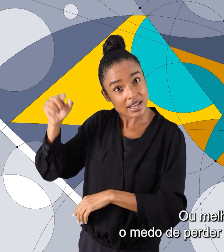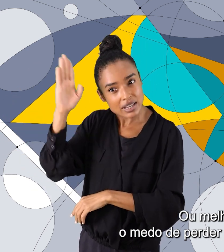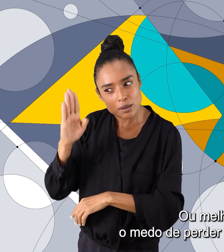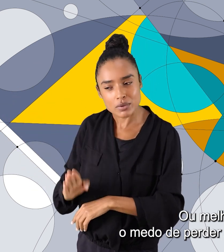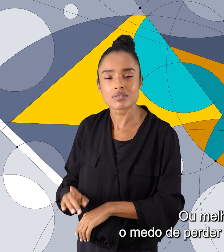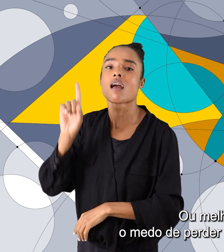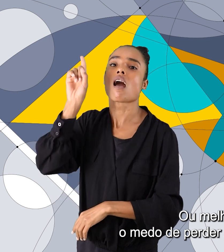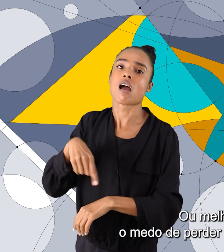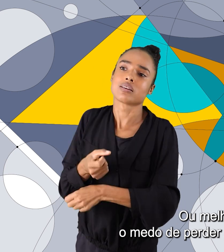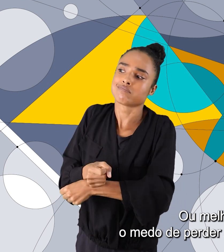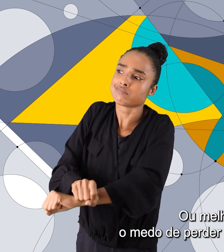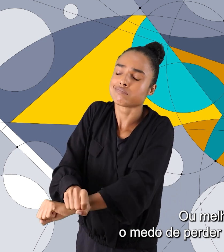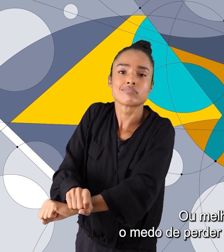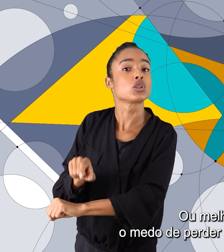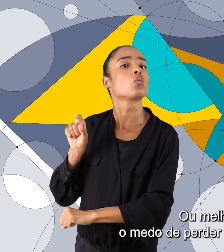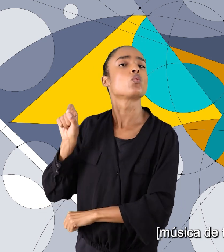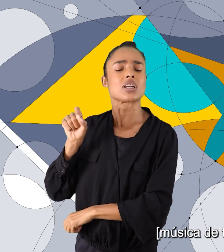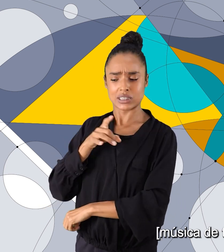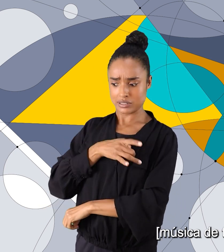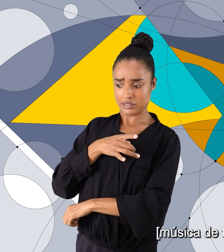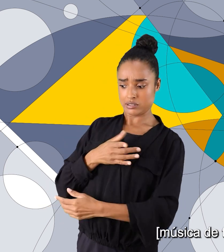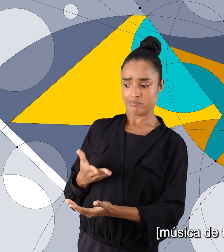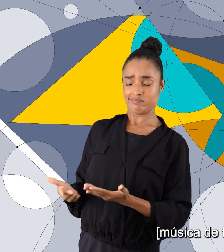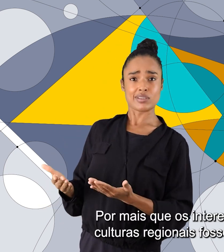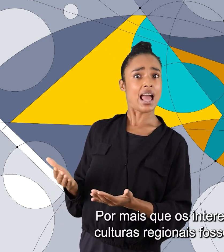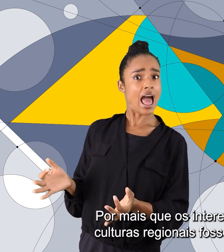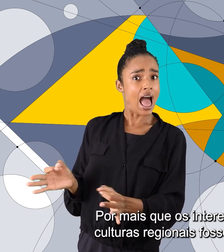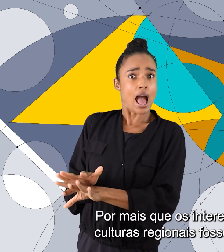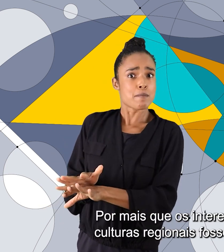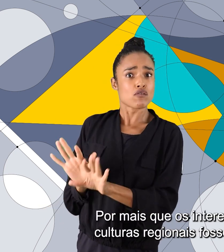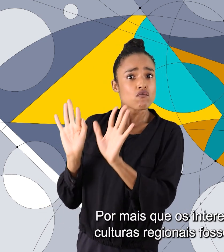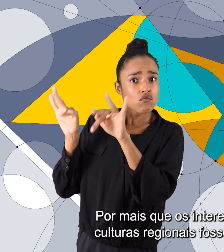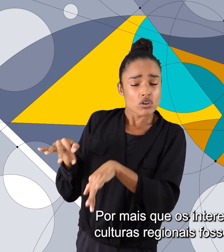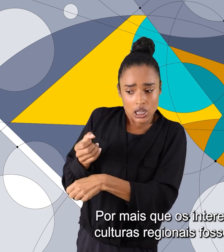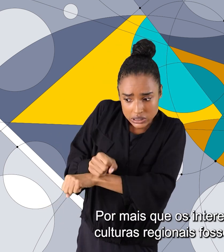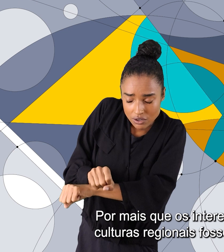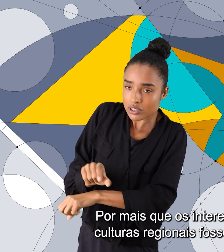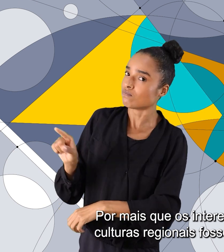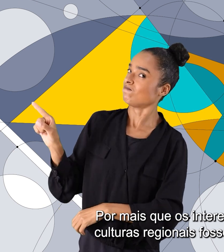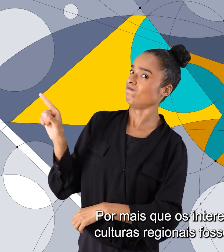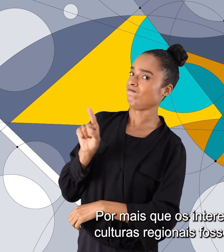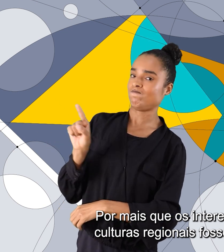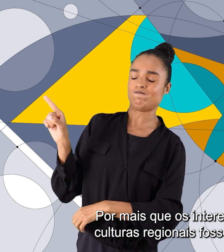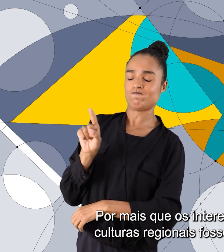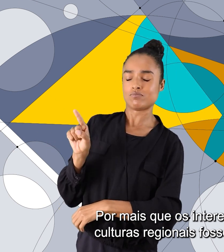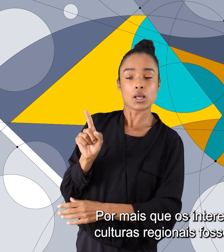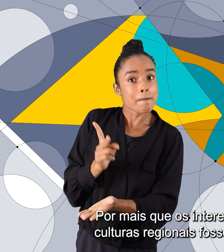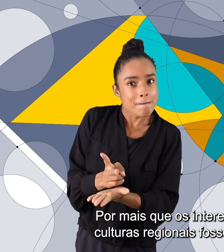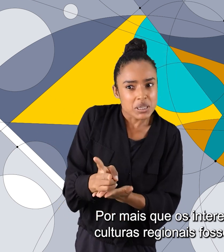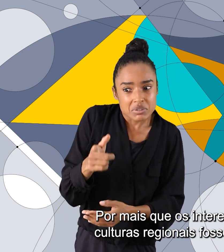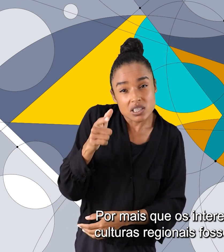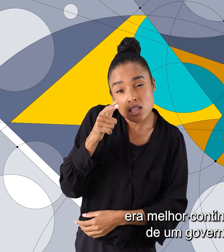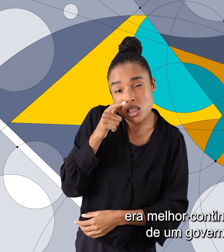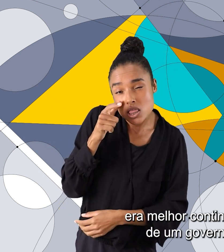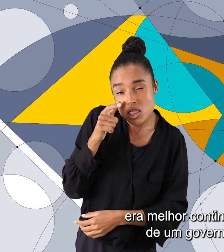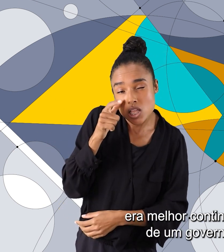melhor, o medo de perder a escravidão. Por mais que os interesses e mesmo as culturas regionais fossem tão